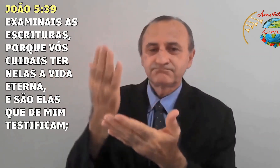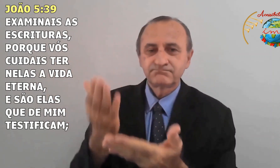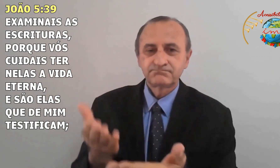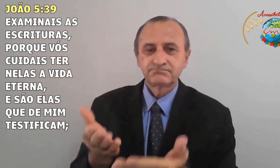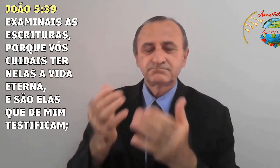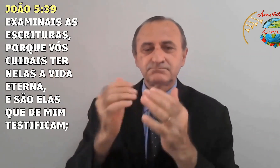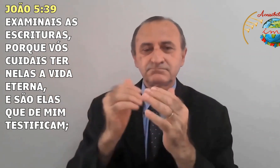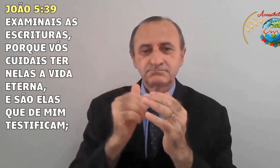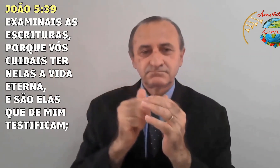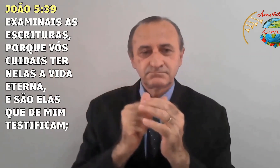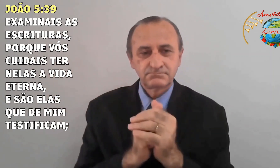testificam.